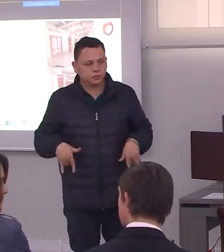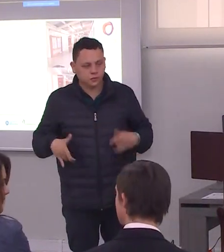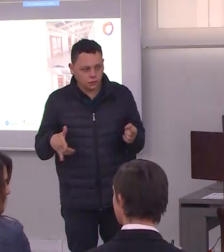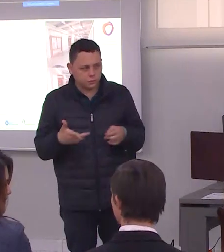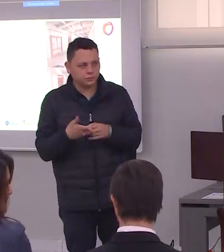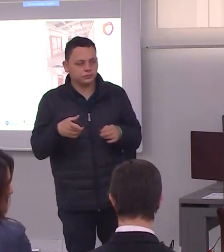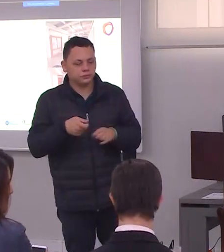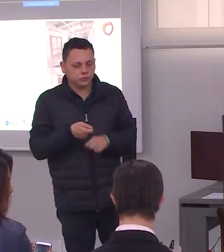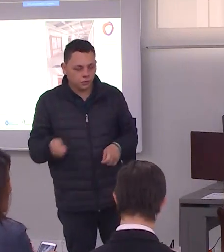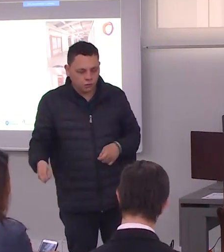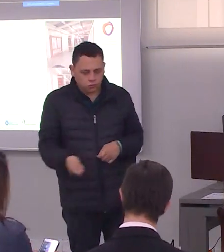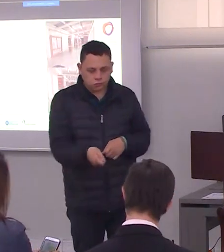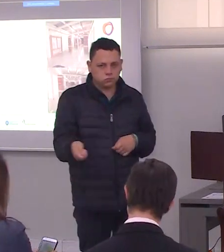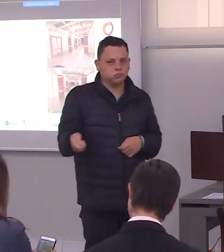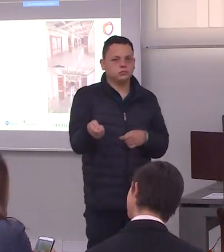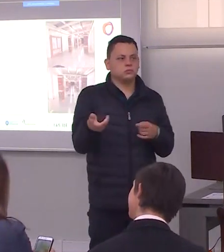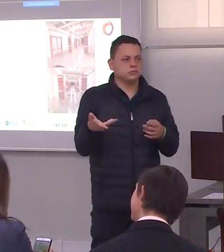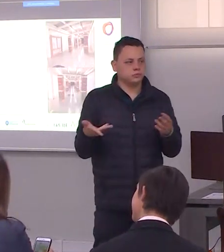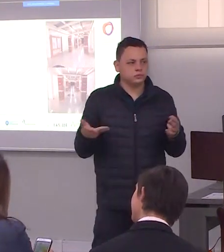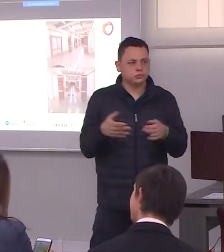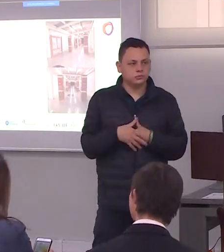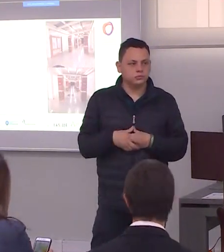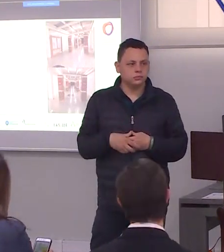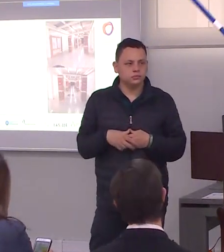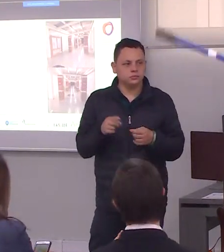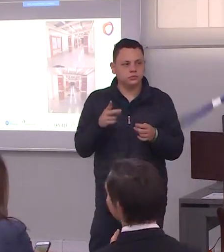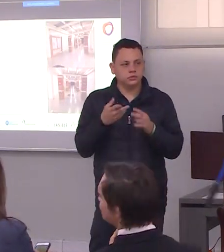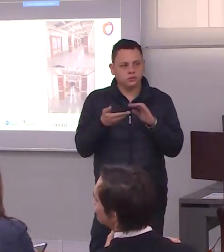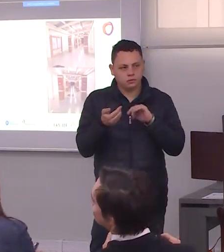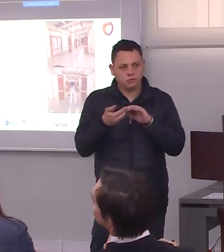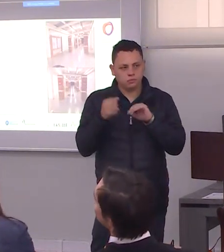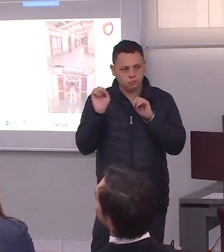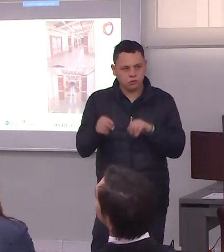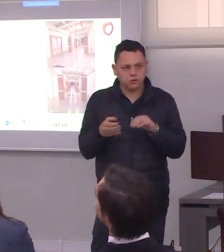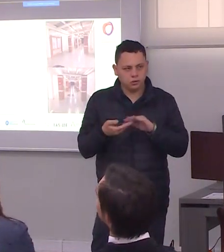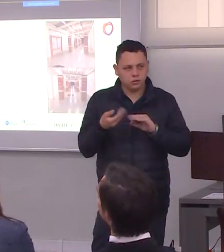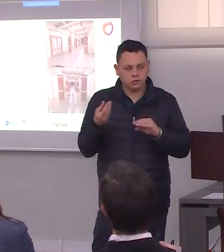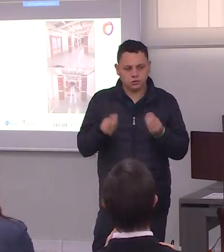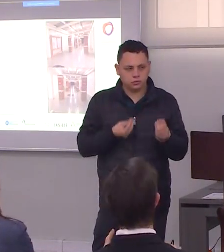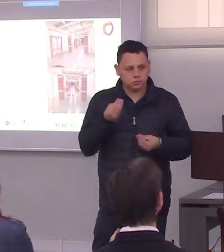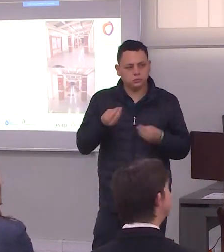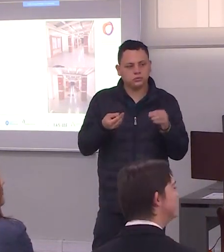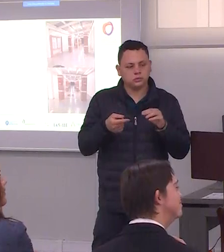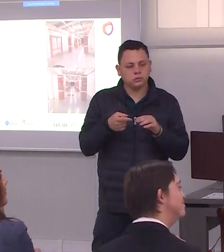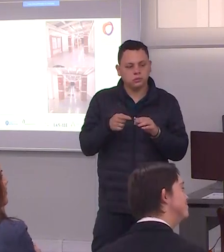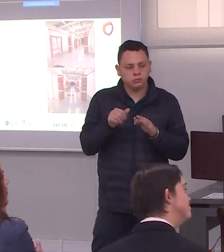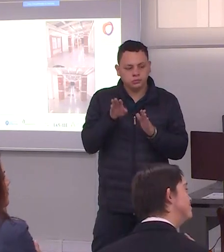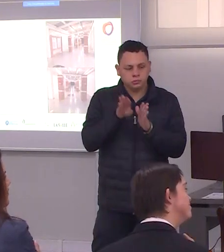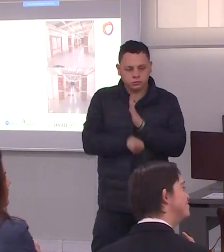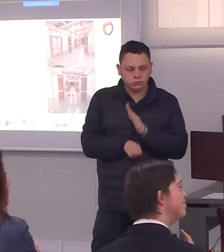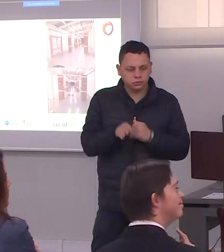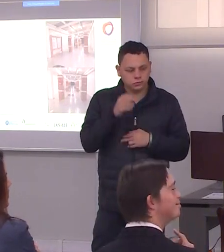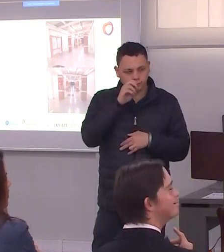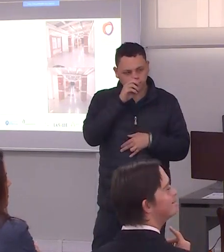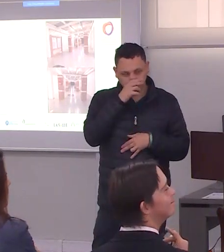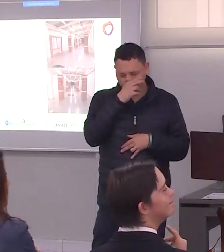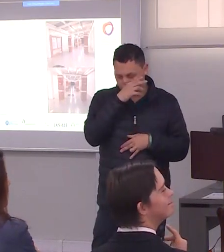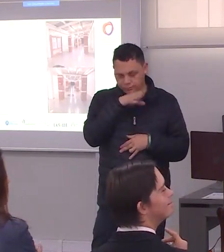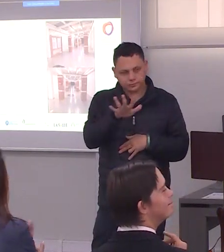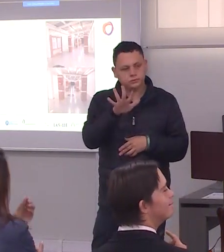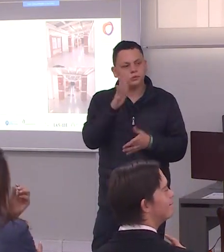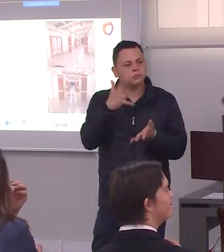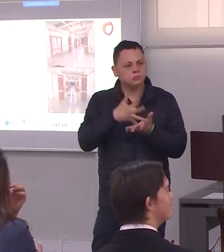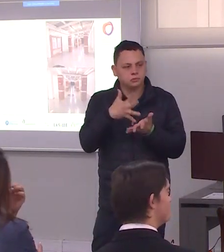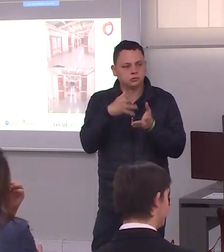mobiliario bastones esto es muy fácil cualquiera lo puede hacer es muy económico creo que no valdría más de 5 mil